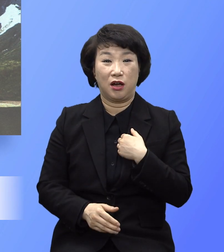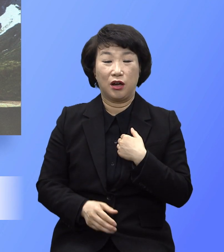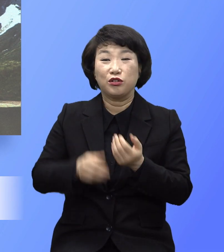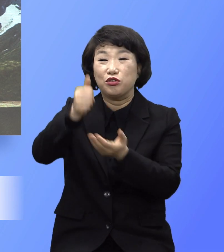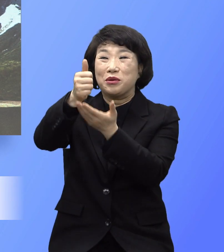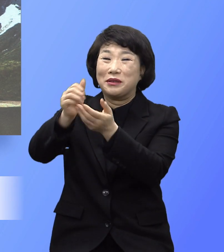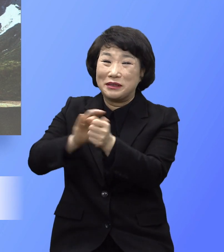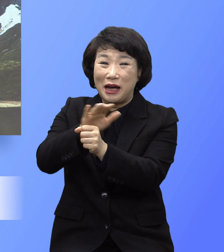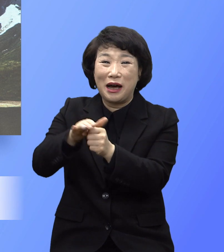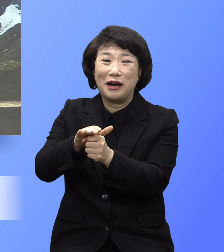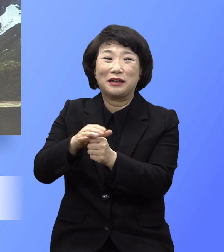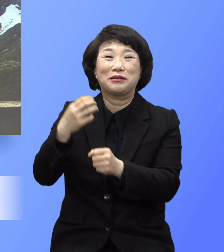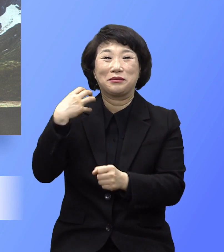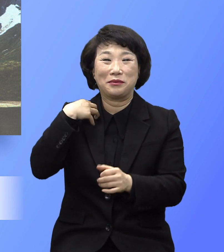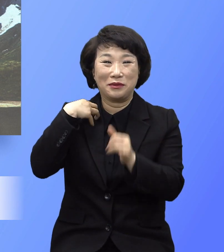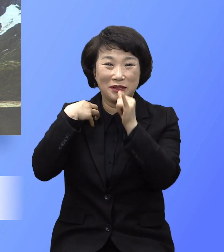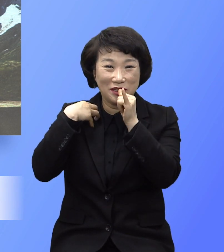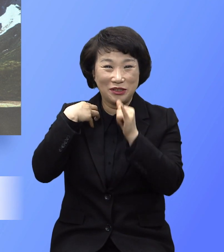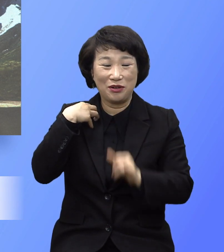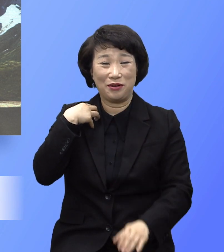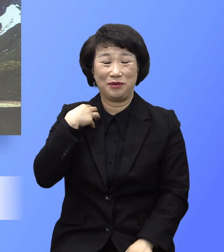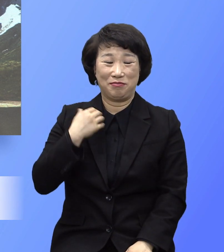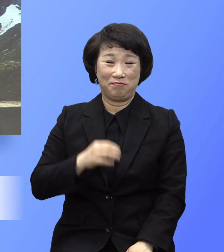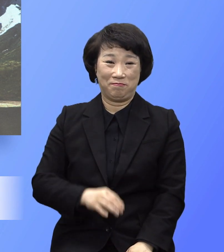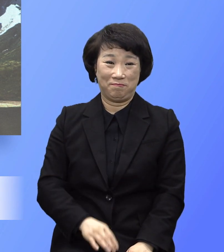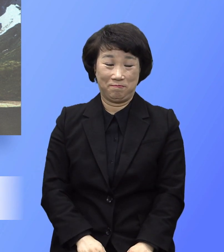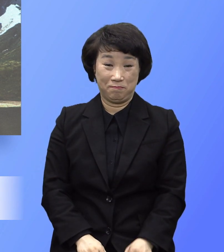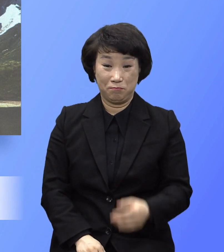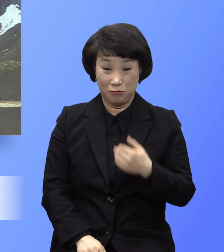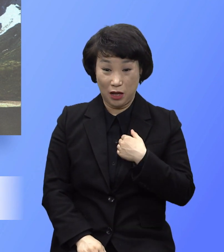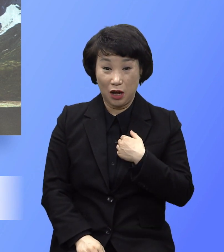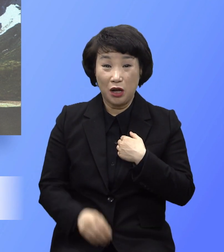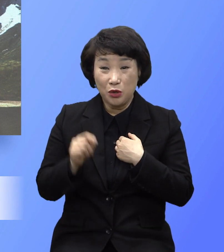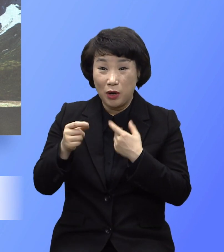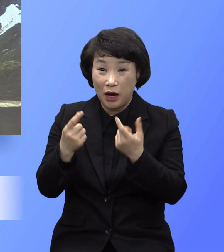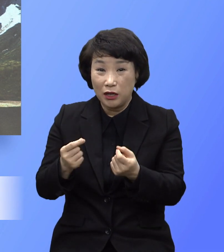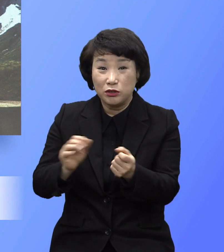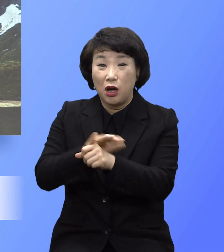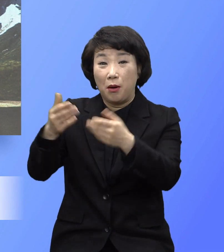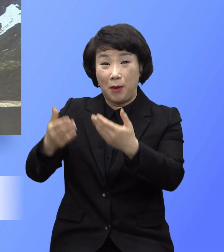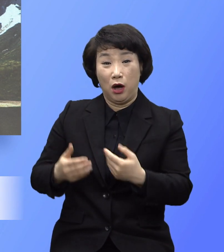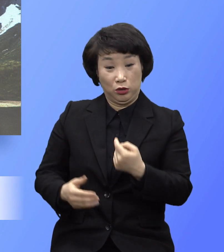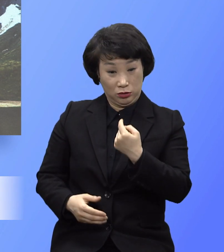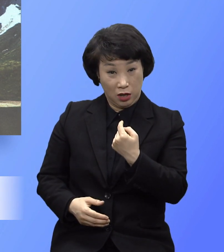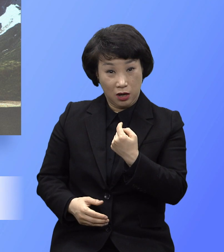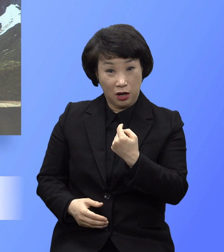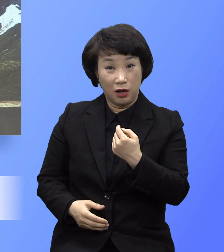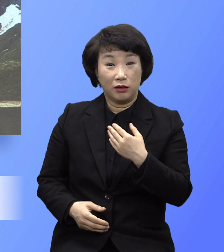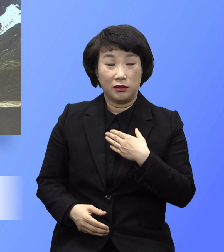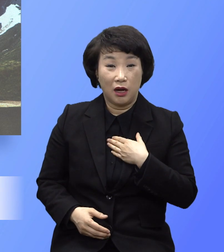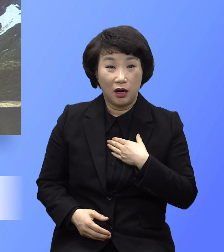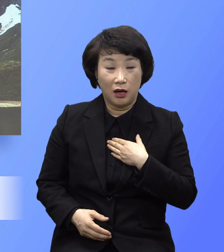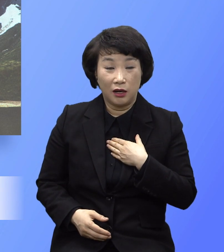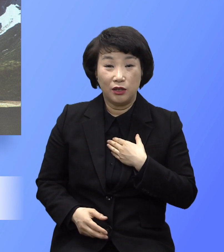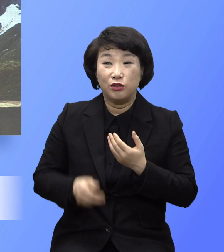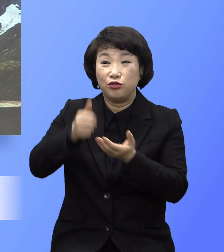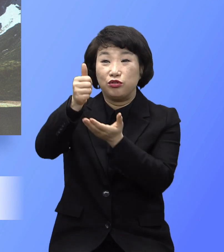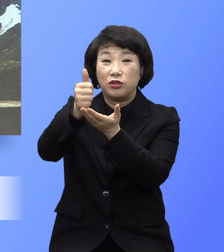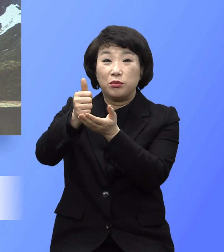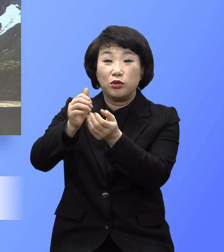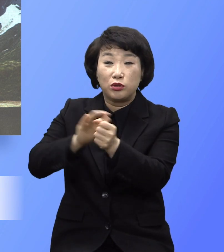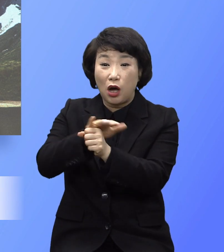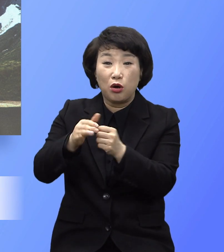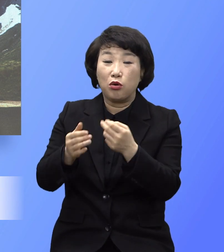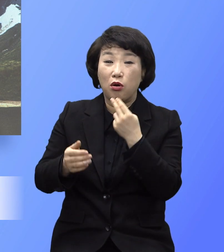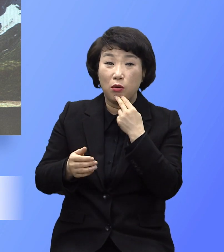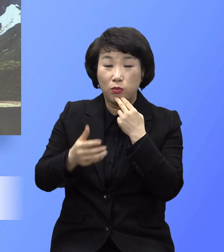주님을 사랑할 수밖에 없습니다. 내가 그런 사랑을 받은 내가 그 주님을